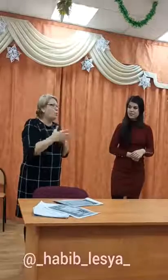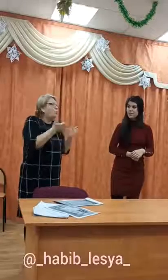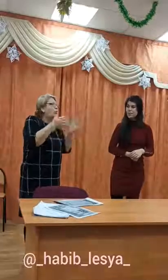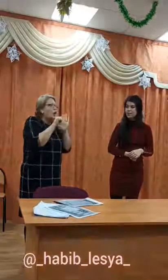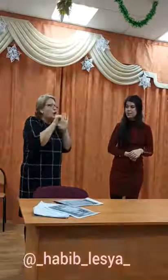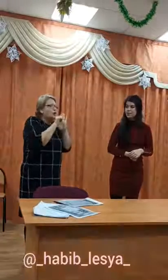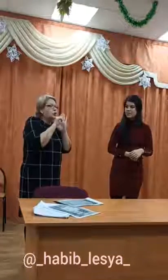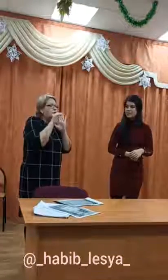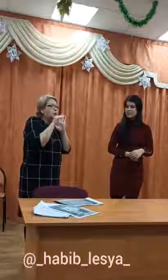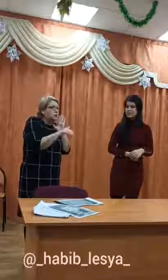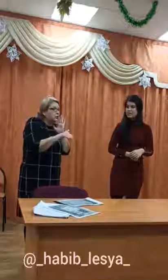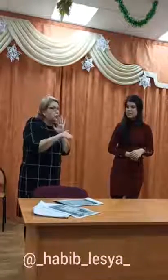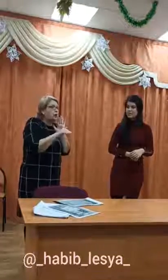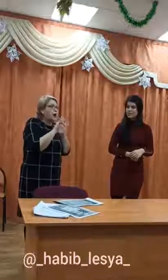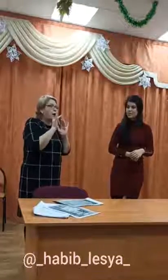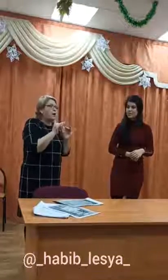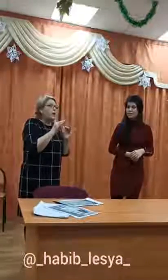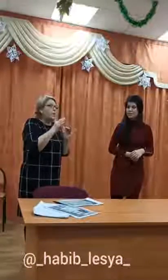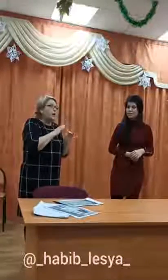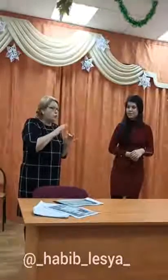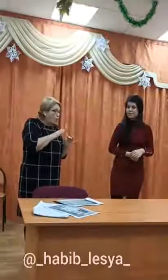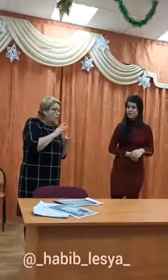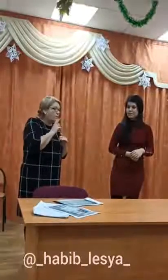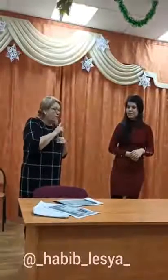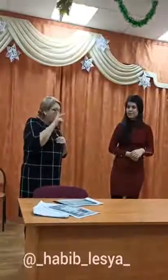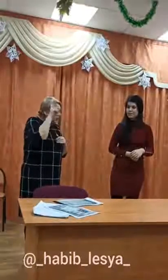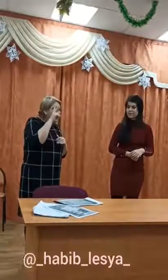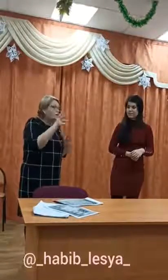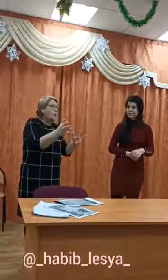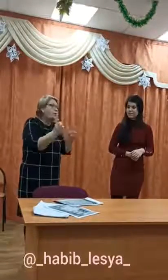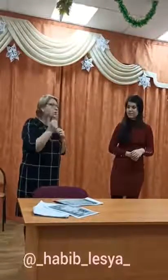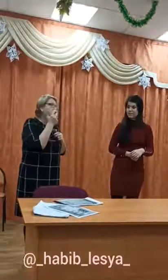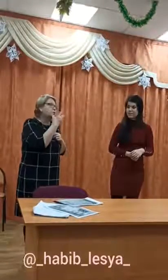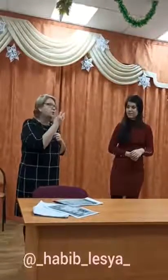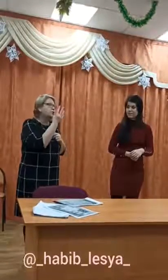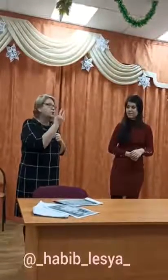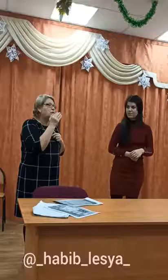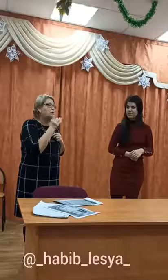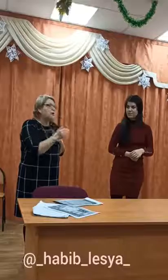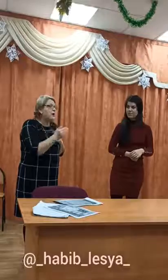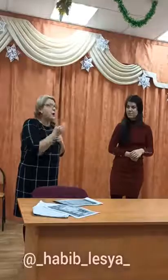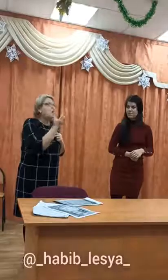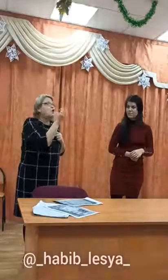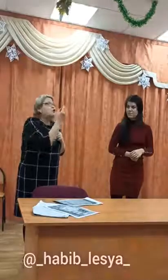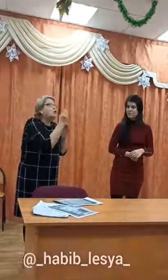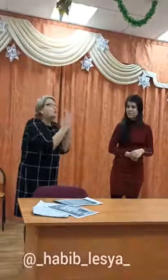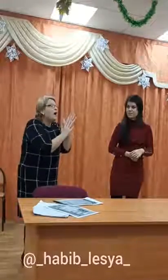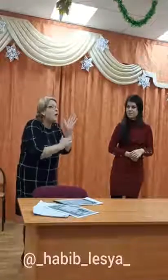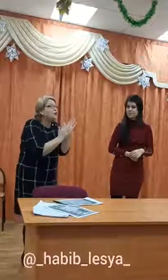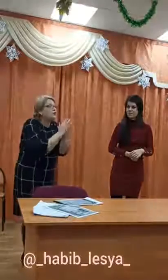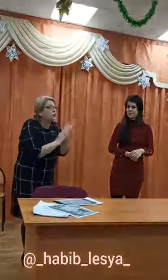Ну, 6 тысяч, и потом за месяц получит 3-4 тысячи. Еще дальше